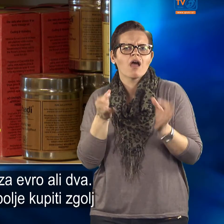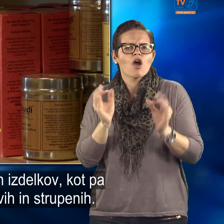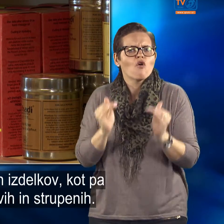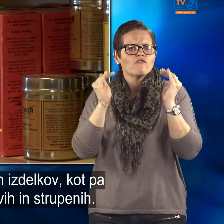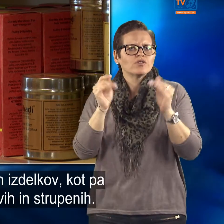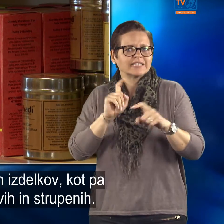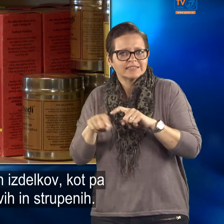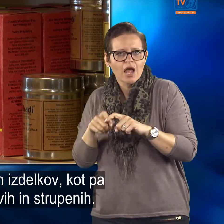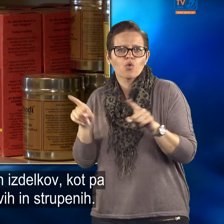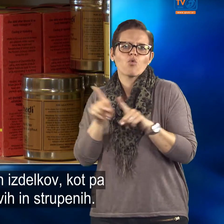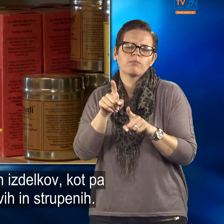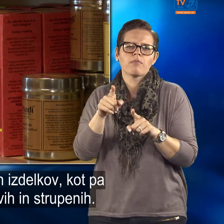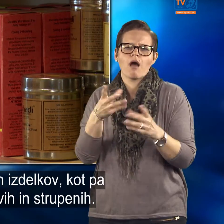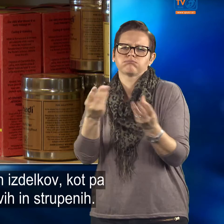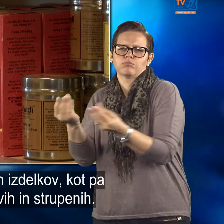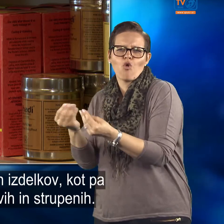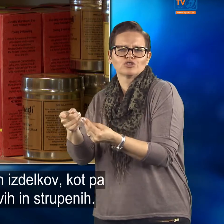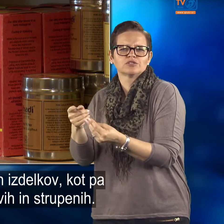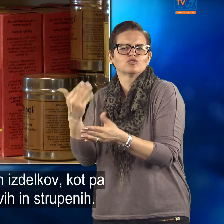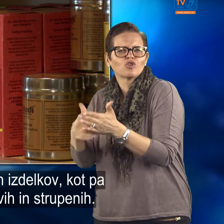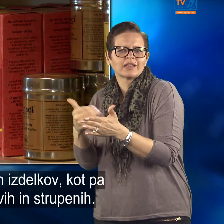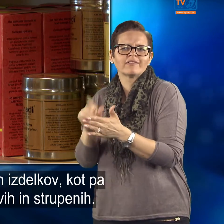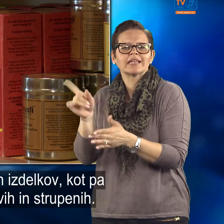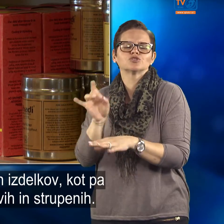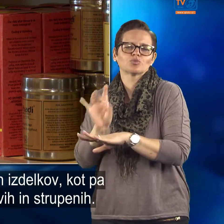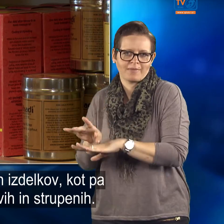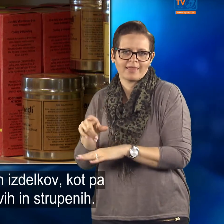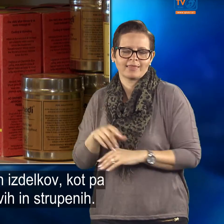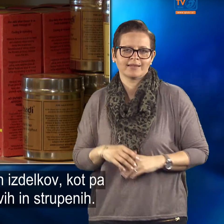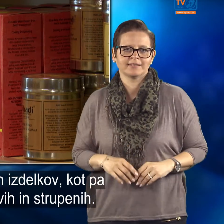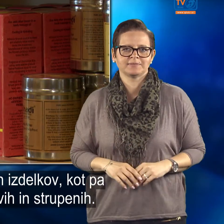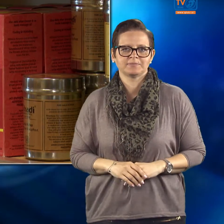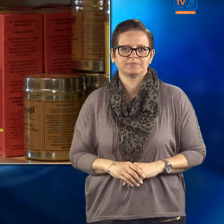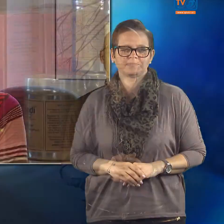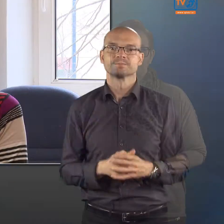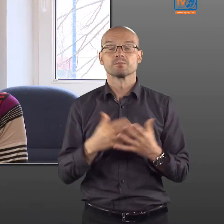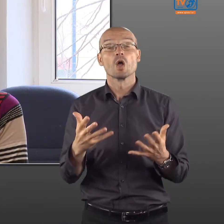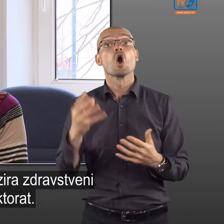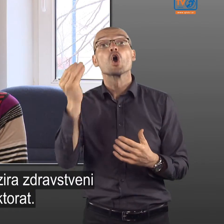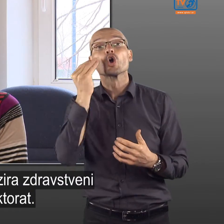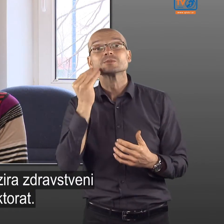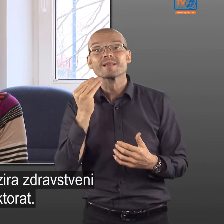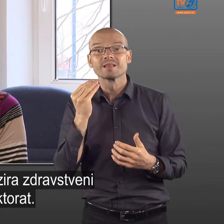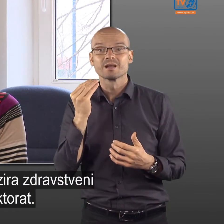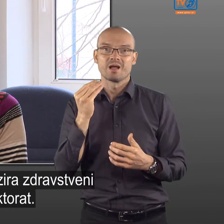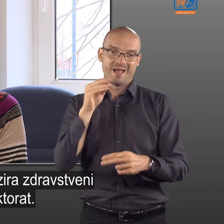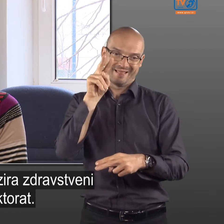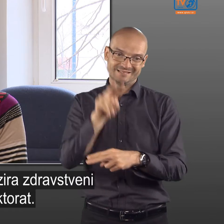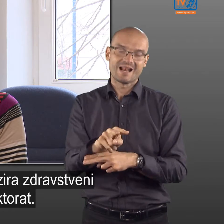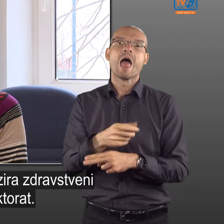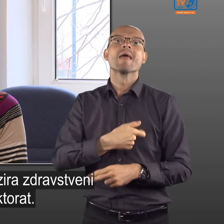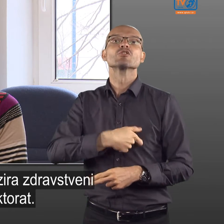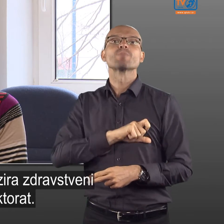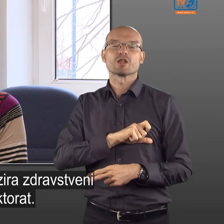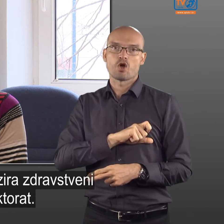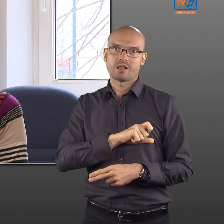zgolj nekaj kakovostnih izdelkov, kot pa množico škodljivih in strupenih. Kozmetiko nadzira zdravstveni